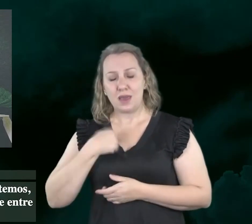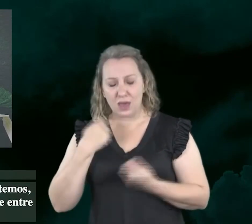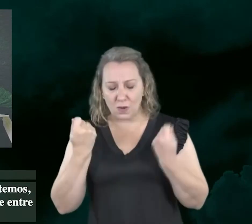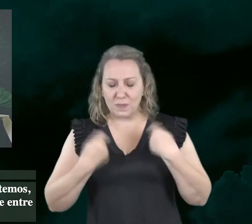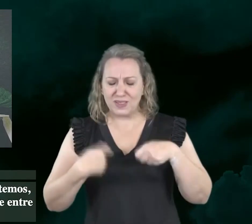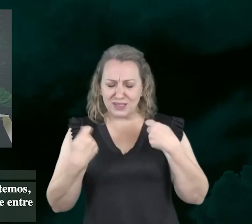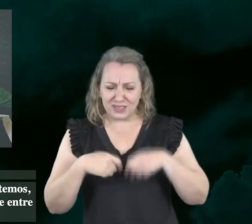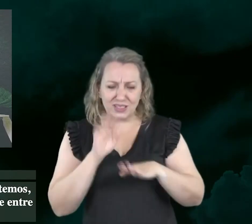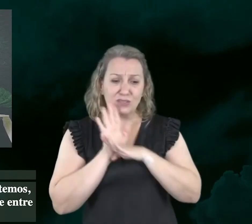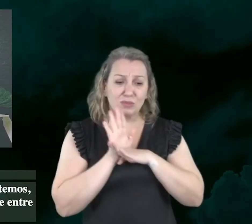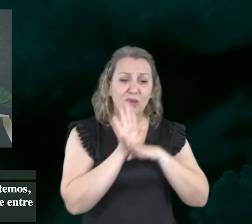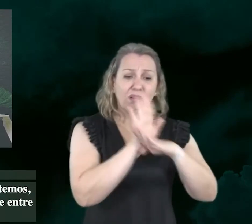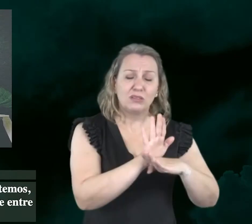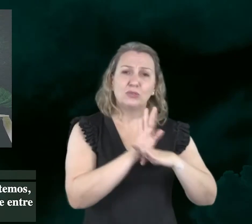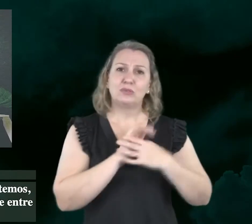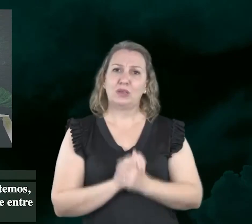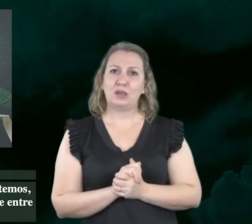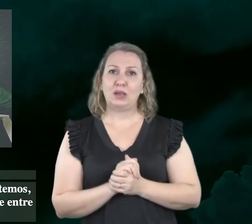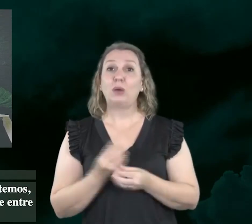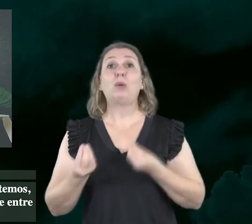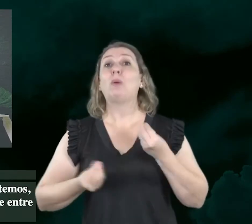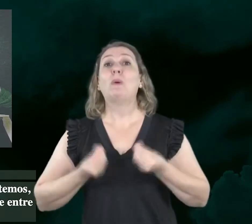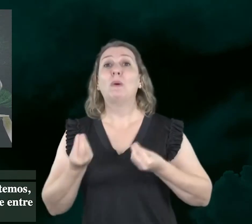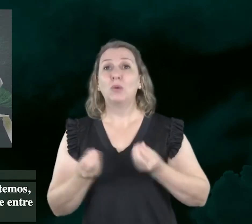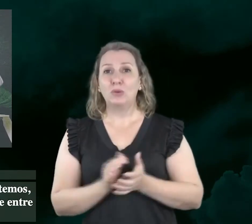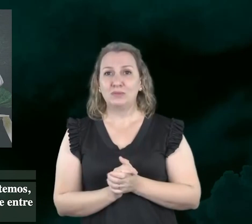verdade do Evangelho, nós vamos estar